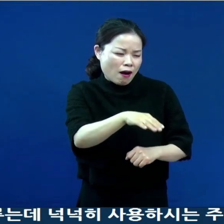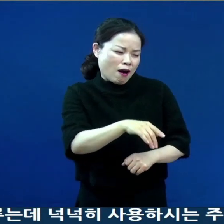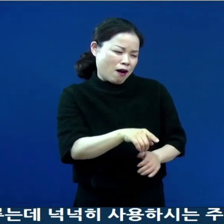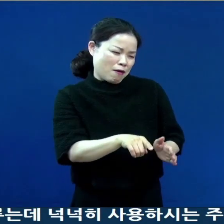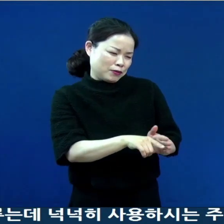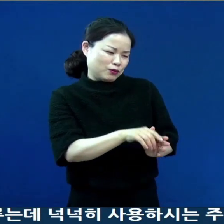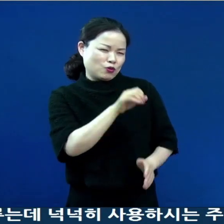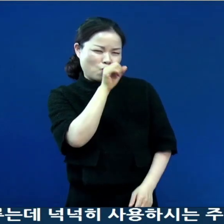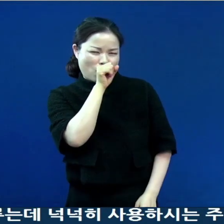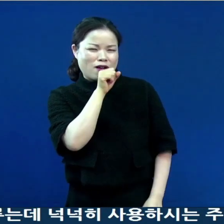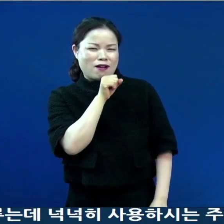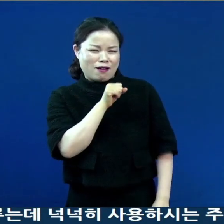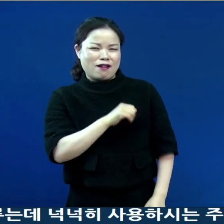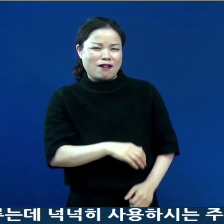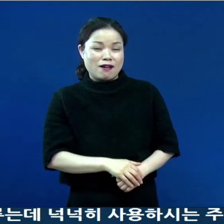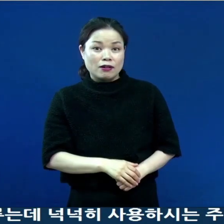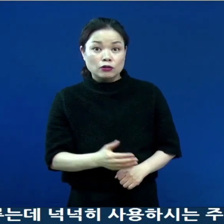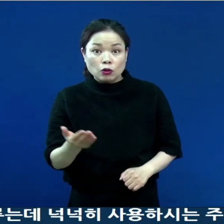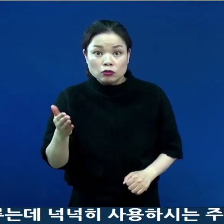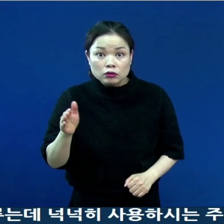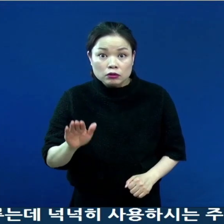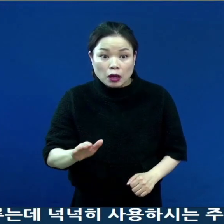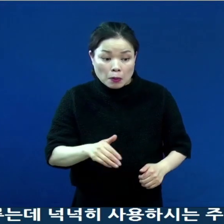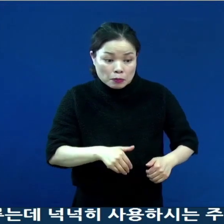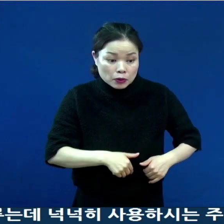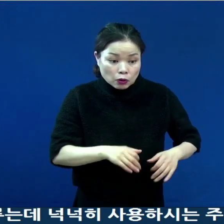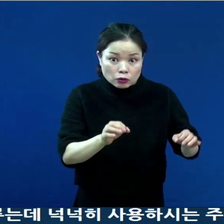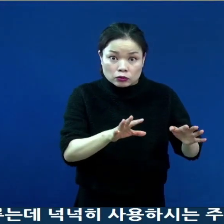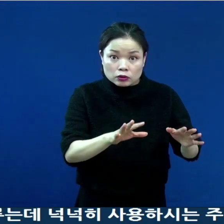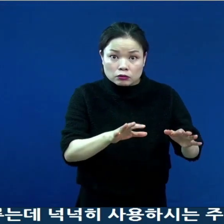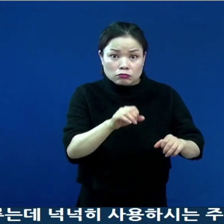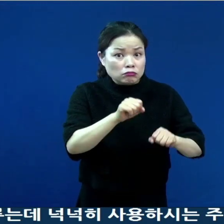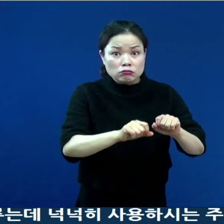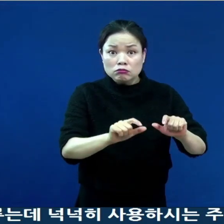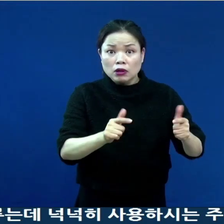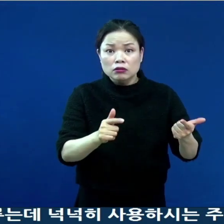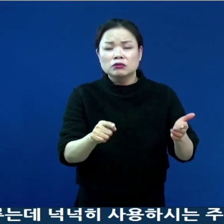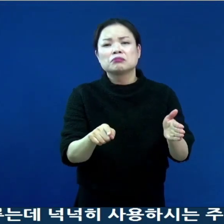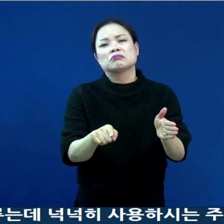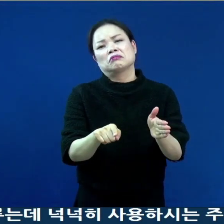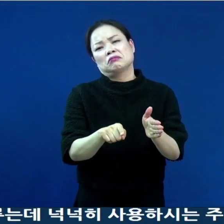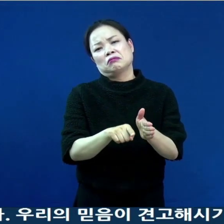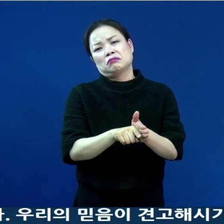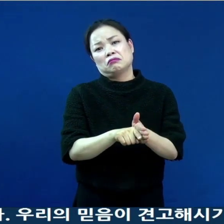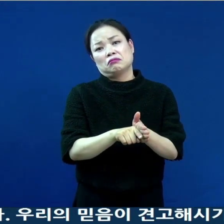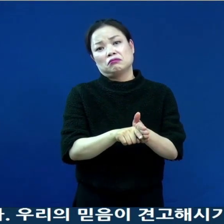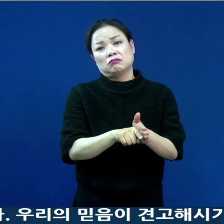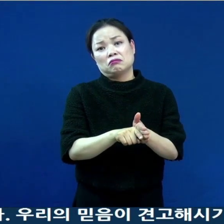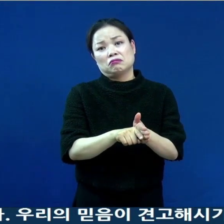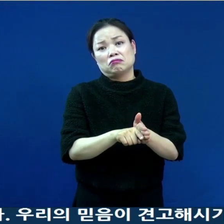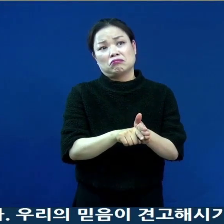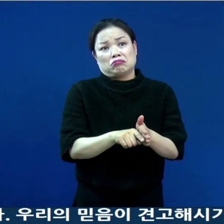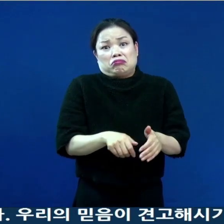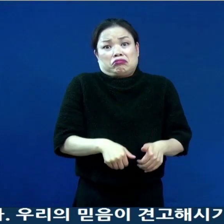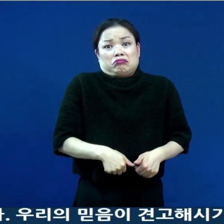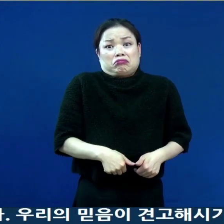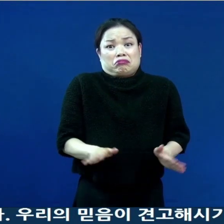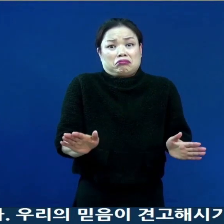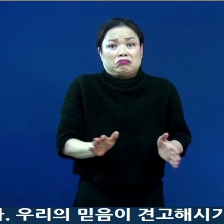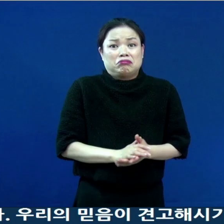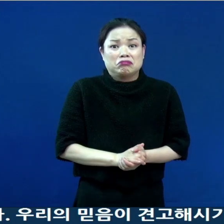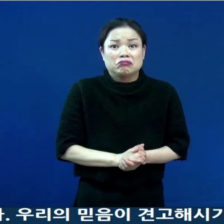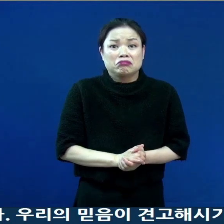믿음이 참 좋아, 그런데 필요한 순간에 작동하지 않는 믿음은 이거 좋은 믿음이라고 말할 수가